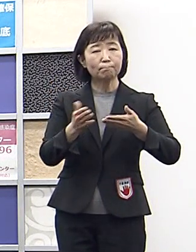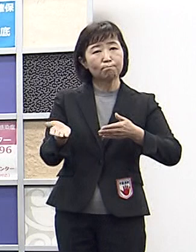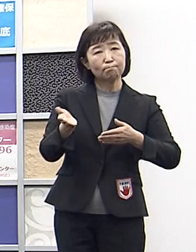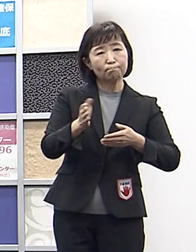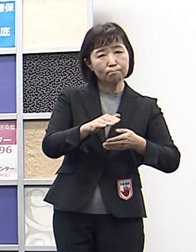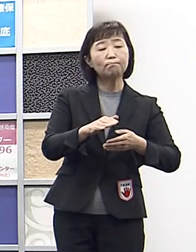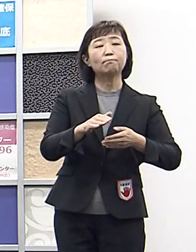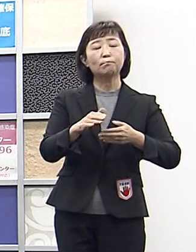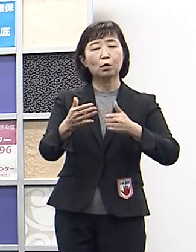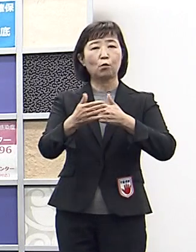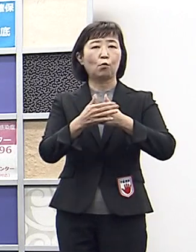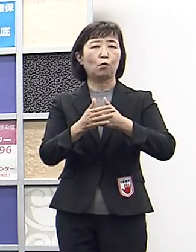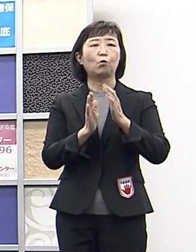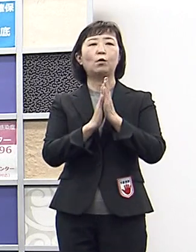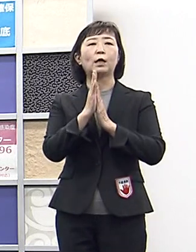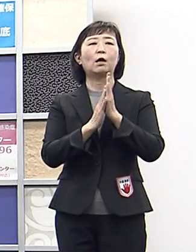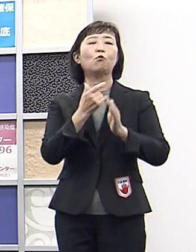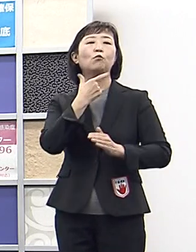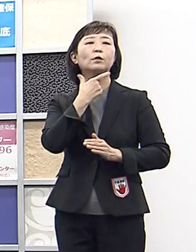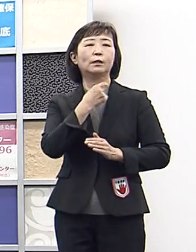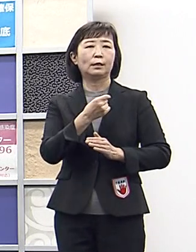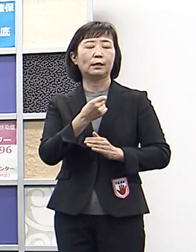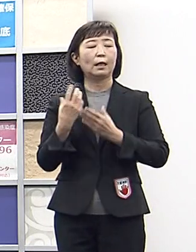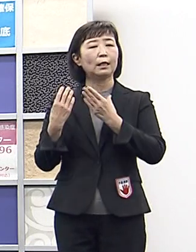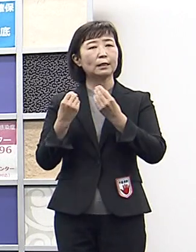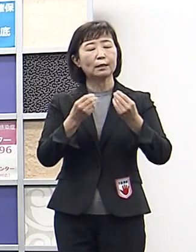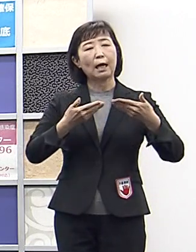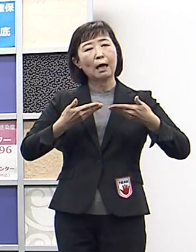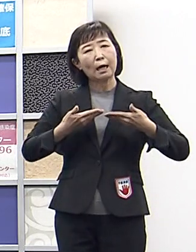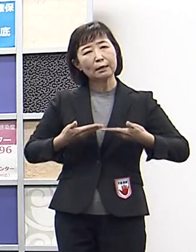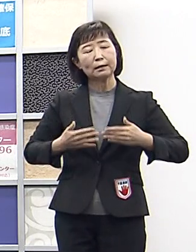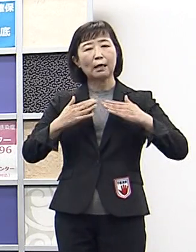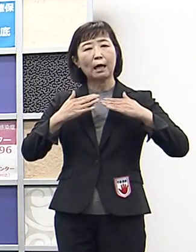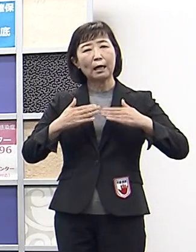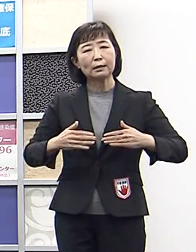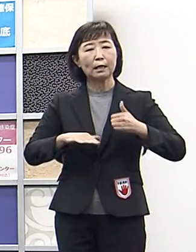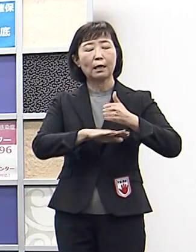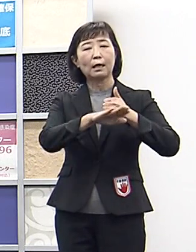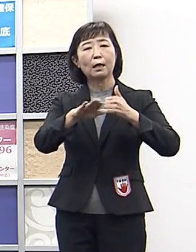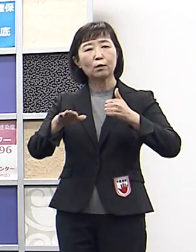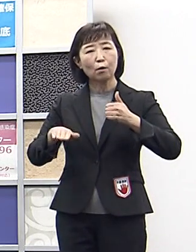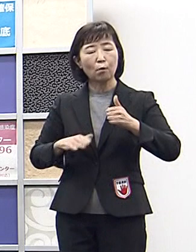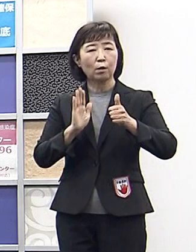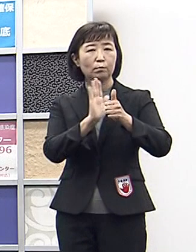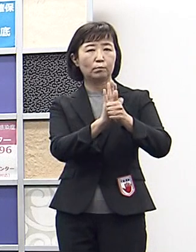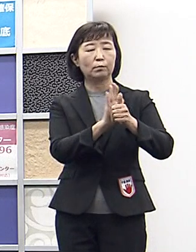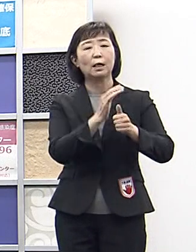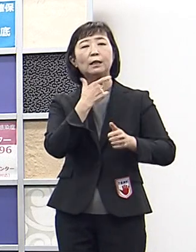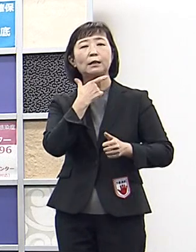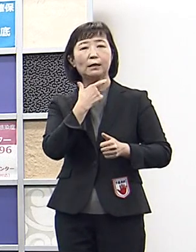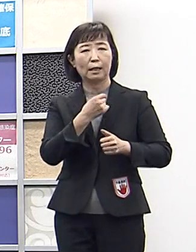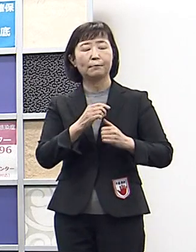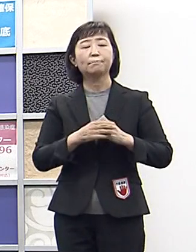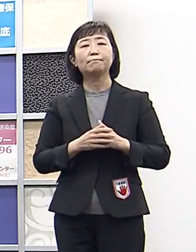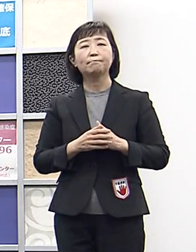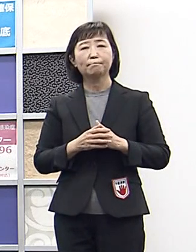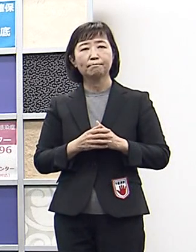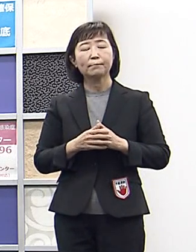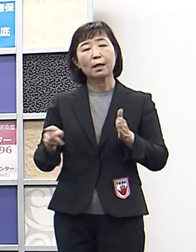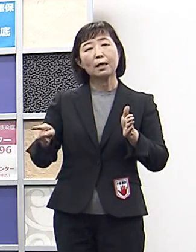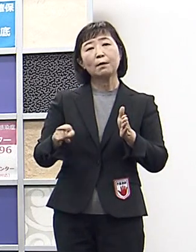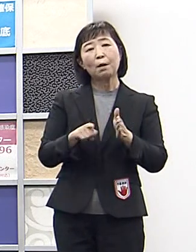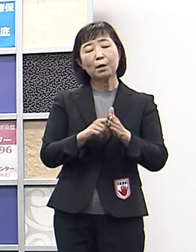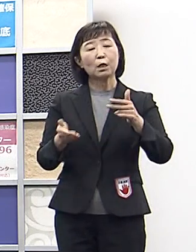し引き続き安全安心な環境を提供していきたいと考えておりますこのため既存